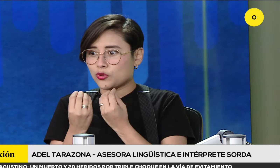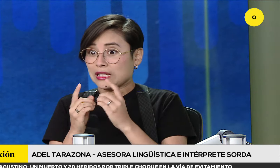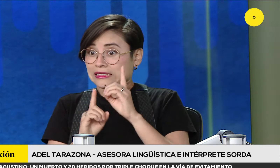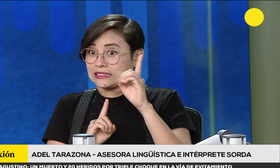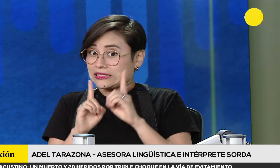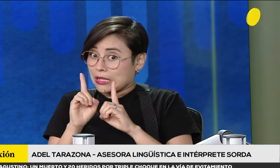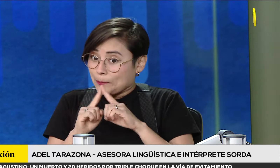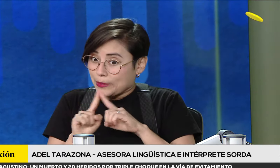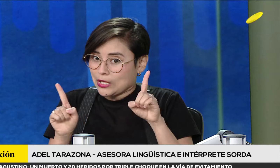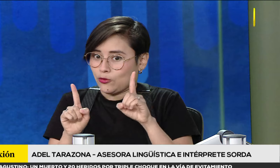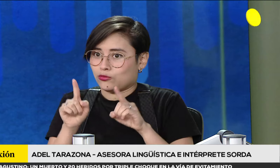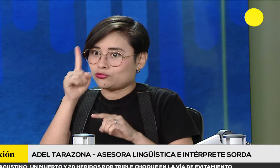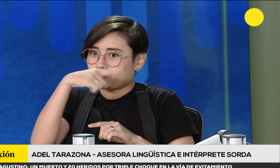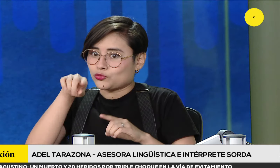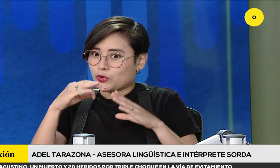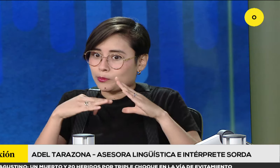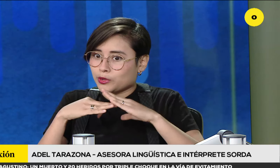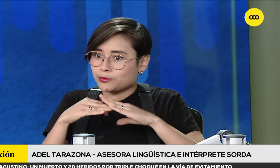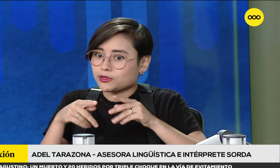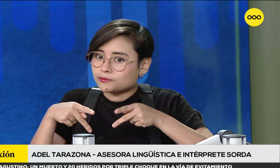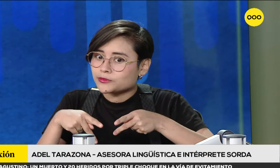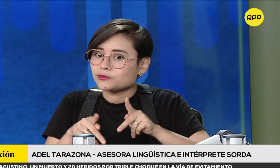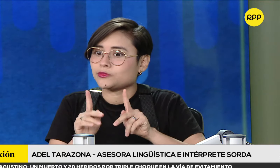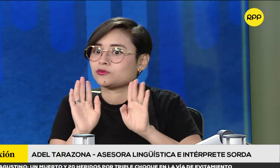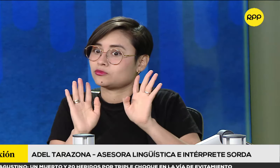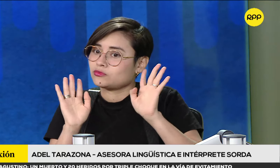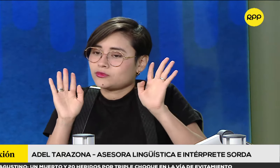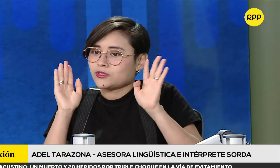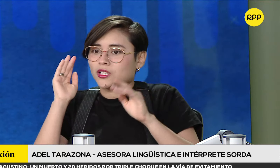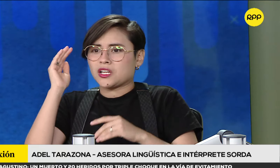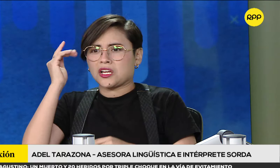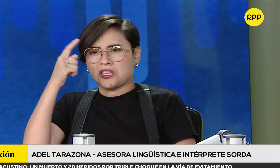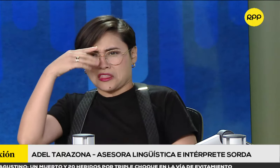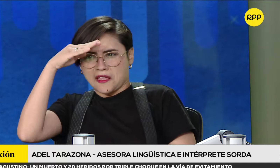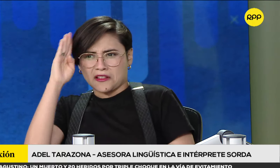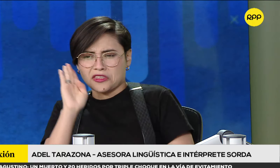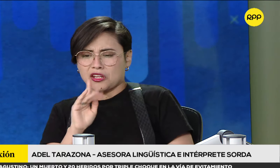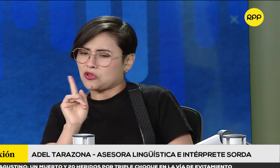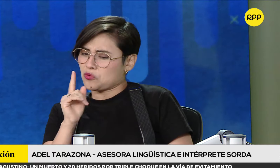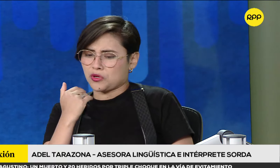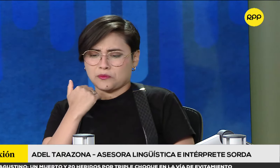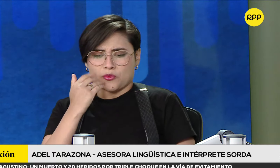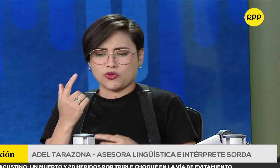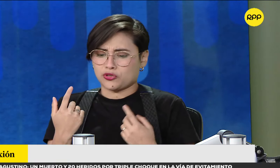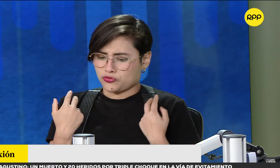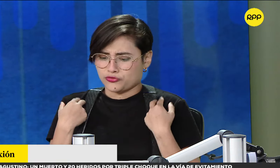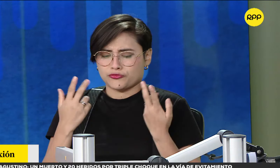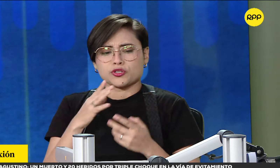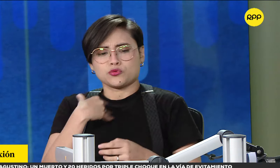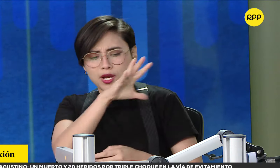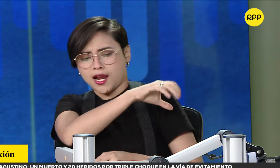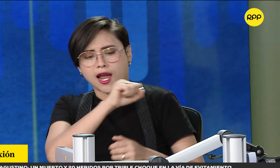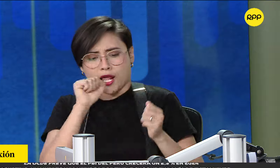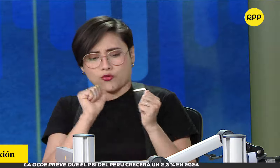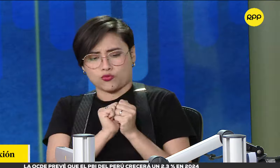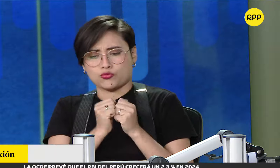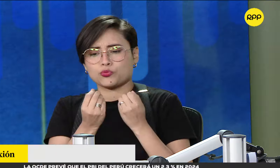sorprendida. A tu lado, pero, bueno, ya es disposición de que yo siempre esté aquí en la esquina, como la demás. Y Daniela insistió, no.